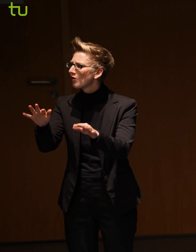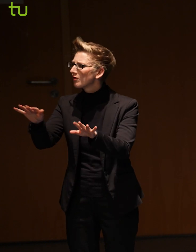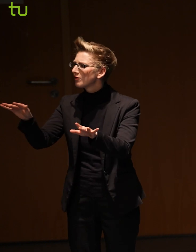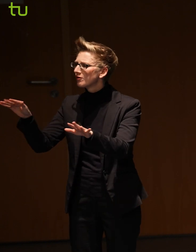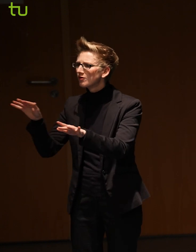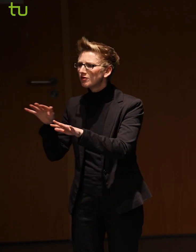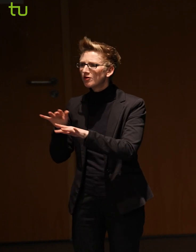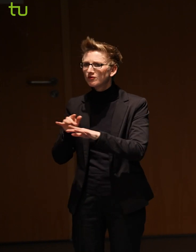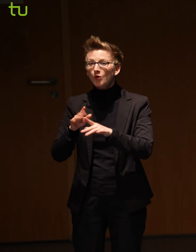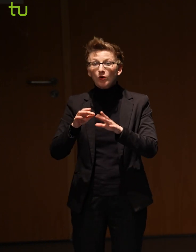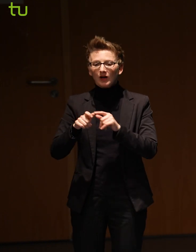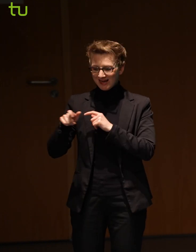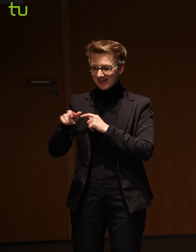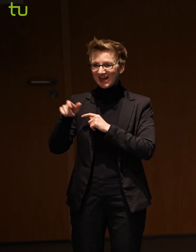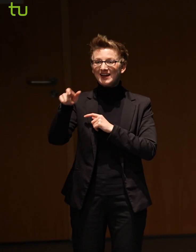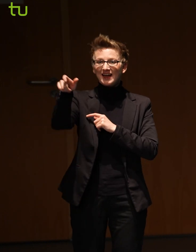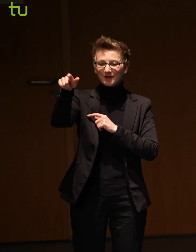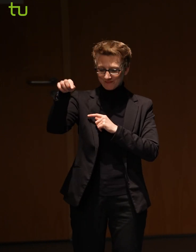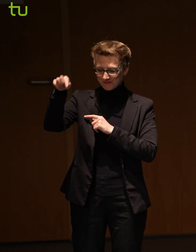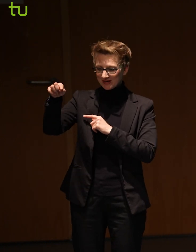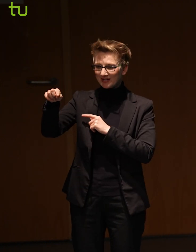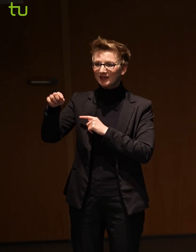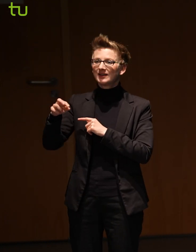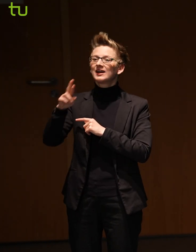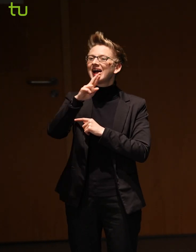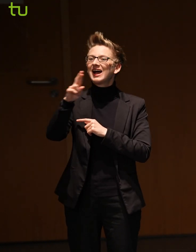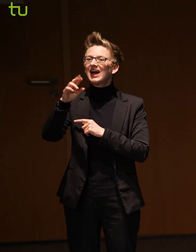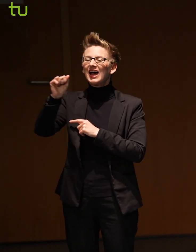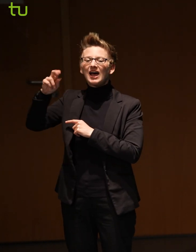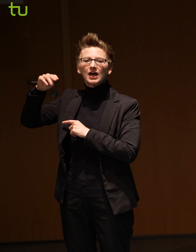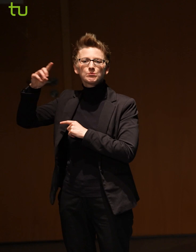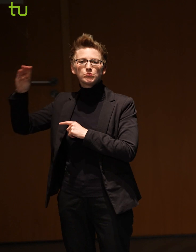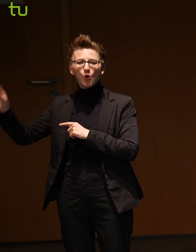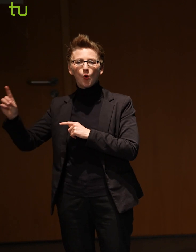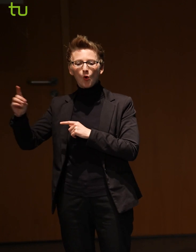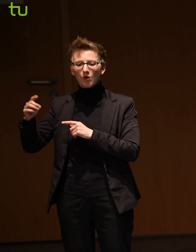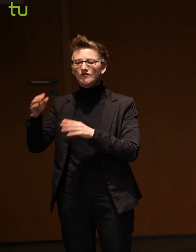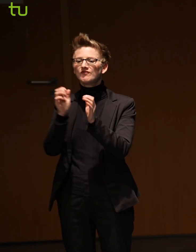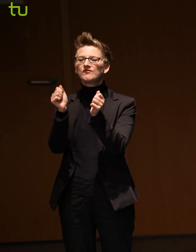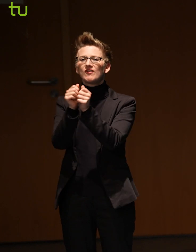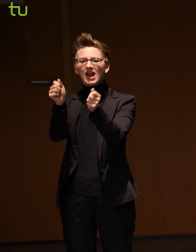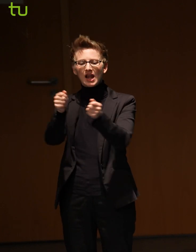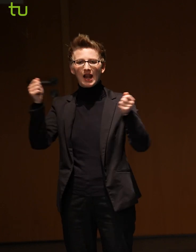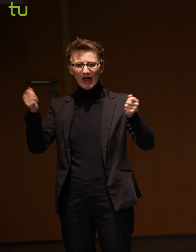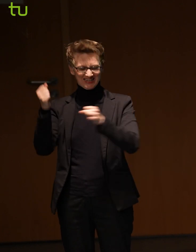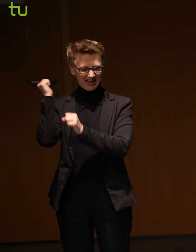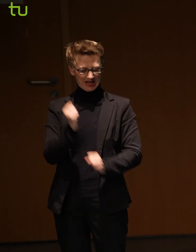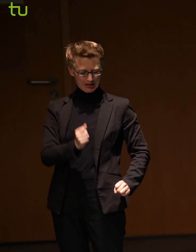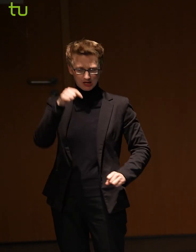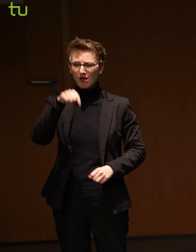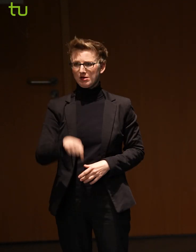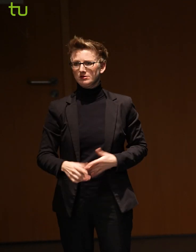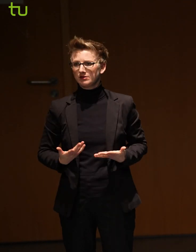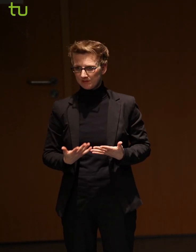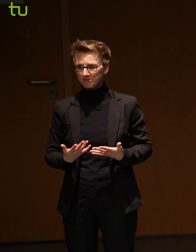auch noch in Nordrhein-Westfalen, nämlich Raimbaud, der Raimbaud Verlag in Aachen. Einem Verlag, der den Namen eines großen Vertreters